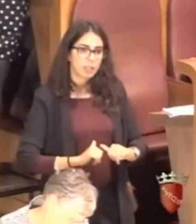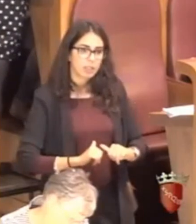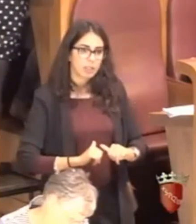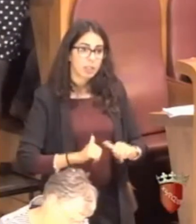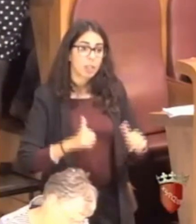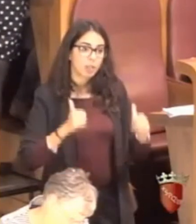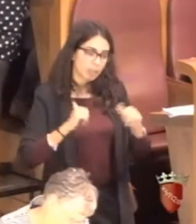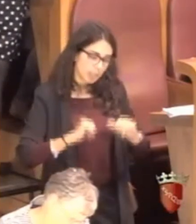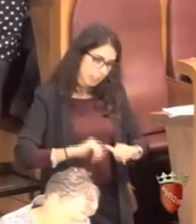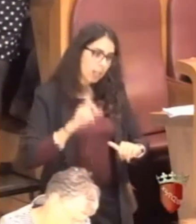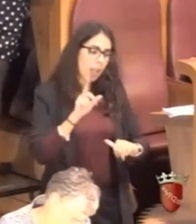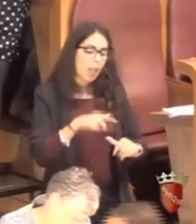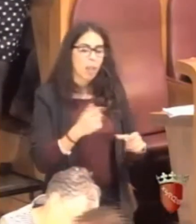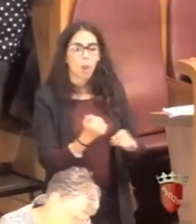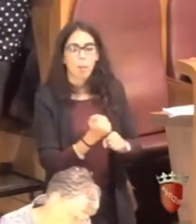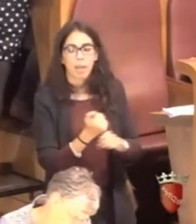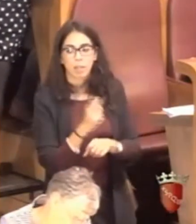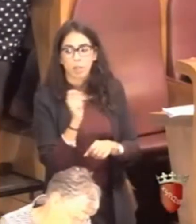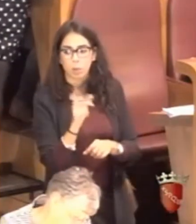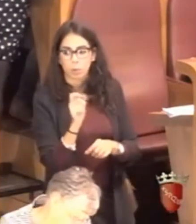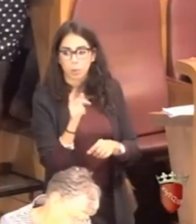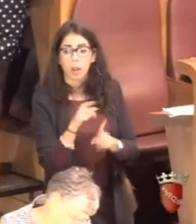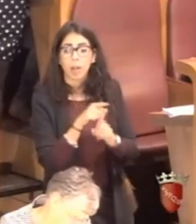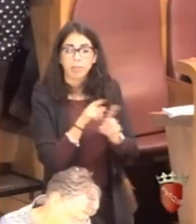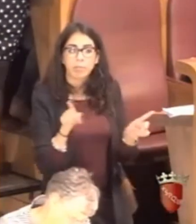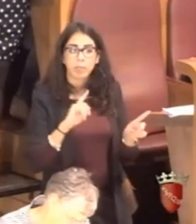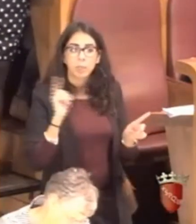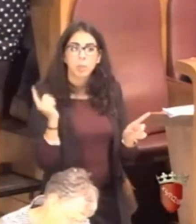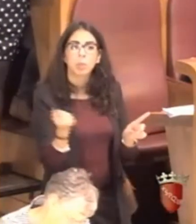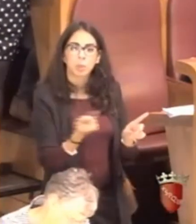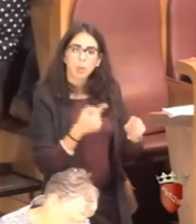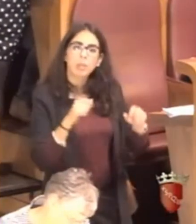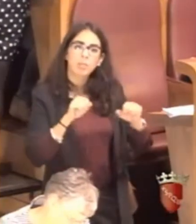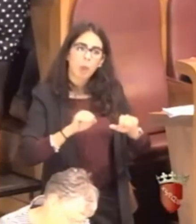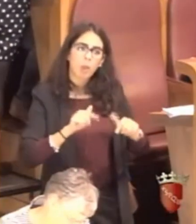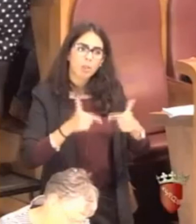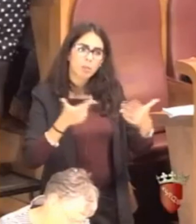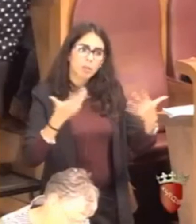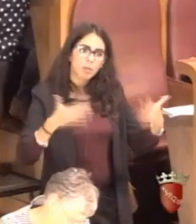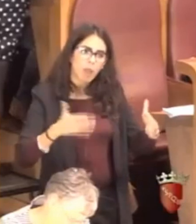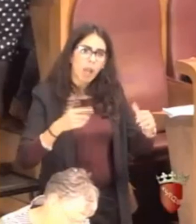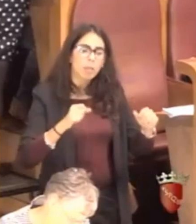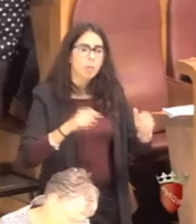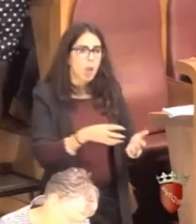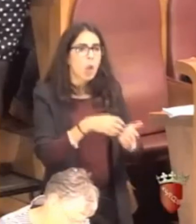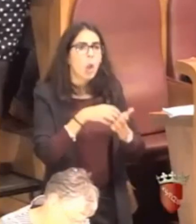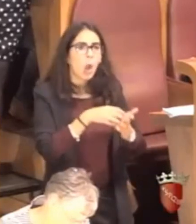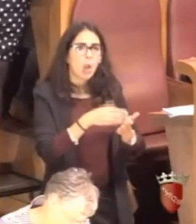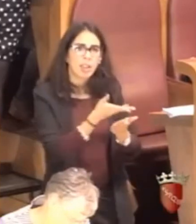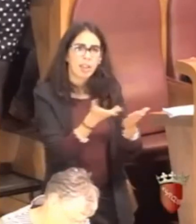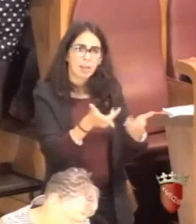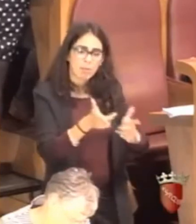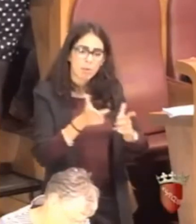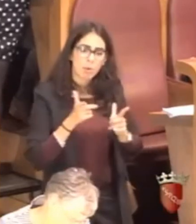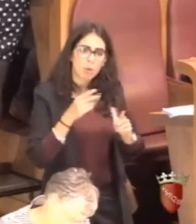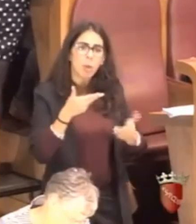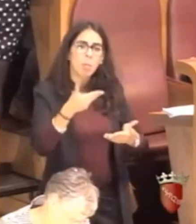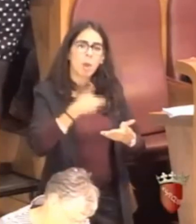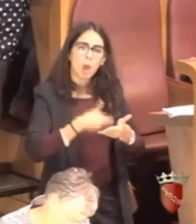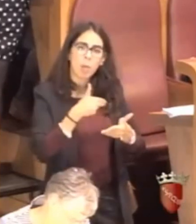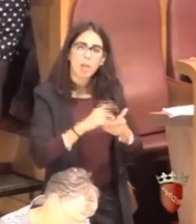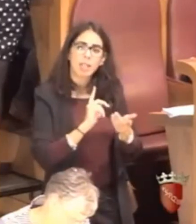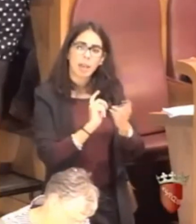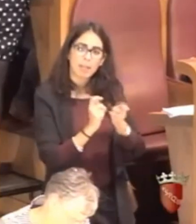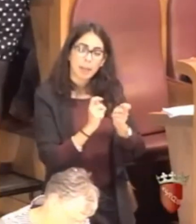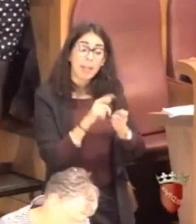e degli operatori culturali, che comunque hanno avuto modo di dare il loro contributo, proporre nuovi emendamenti, e che sono stati,